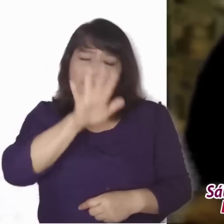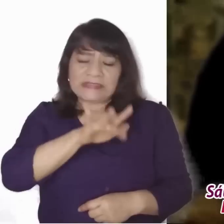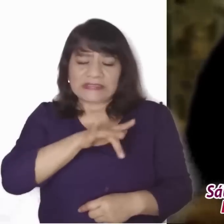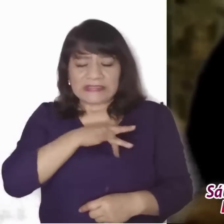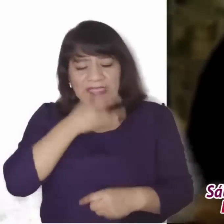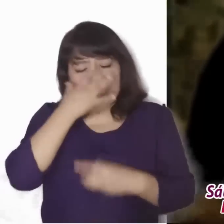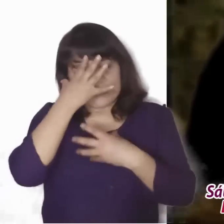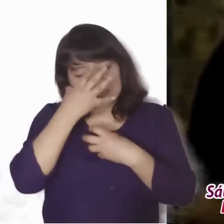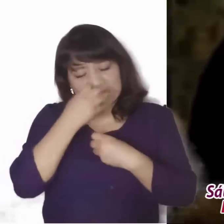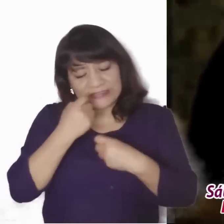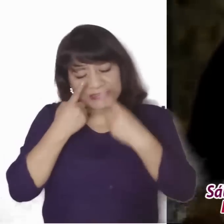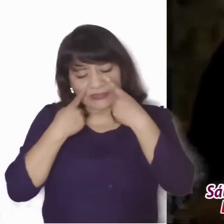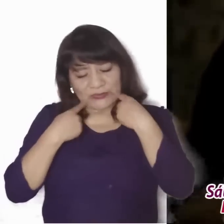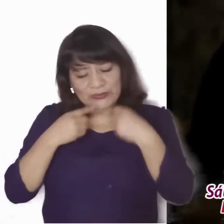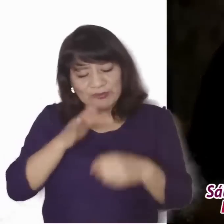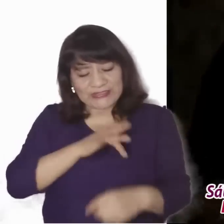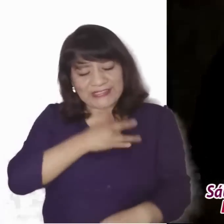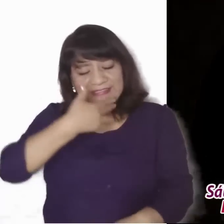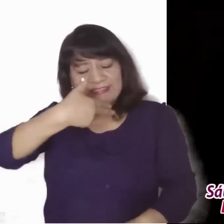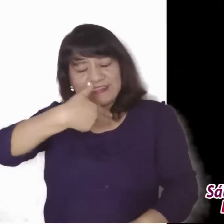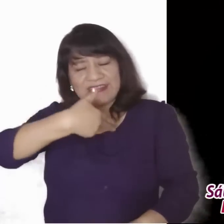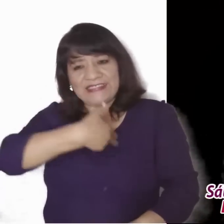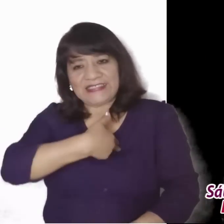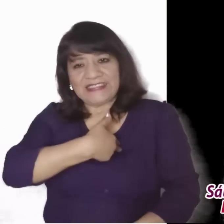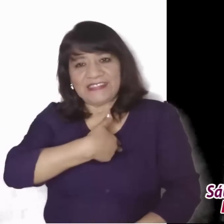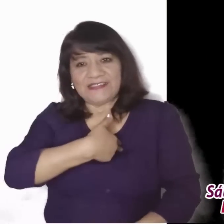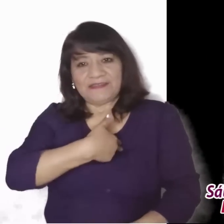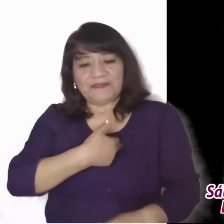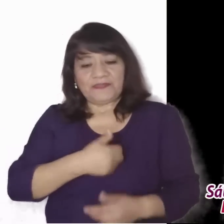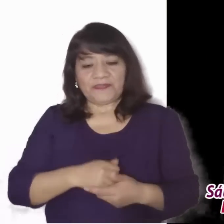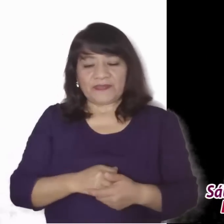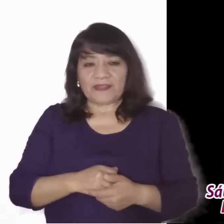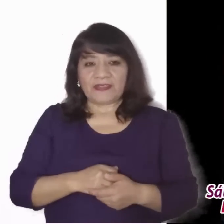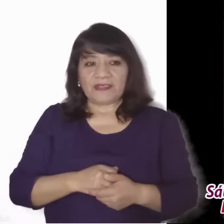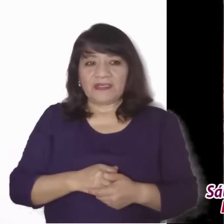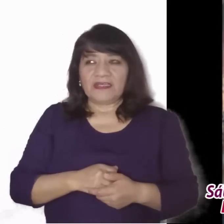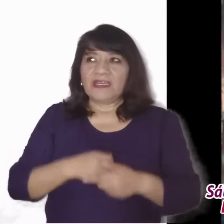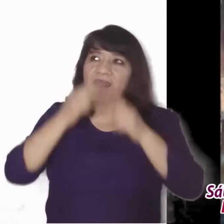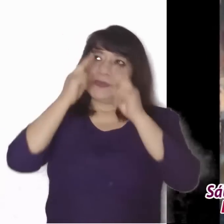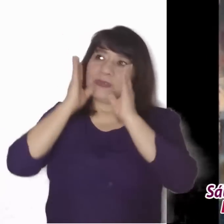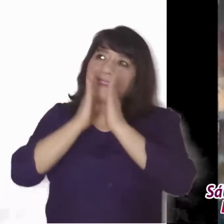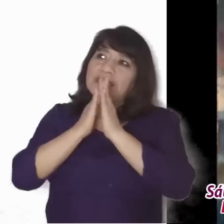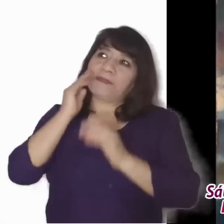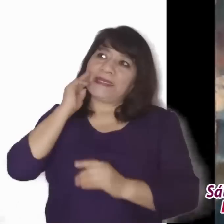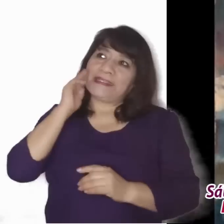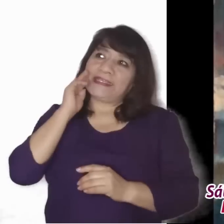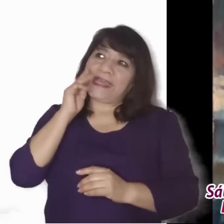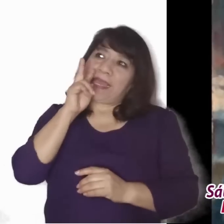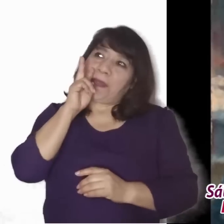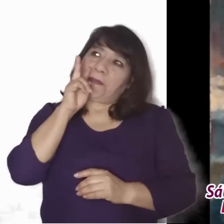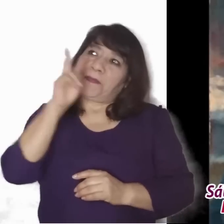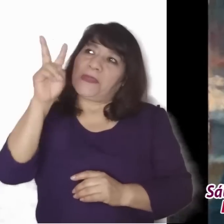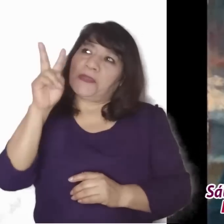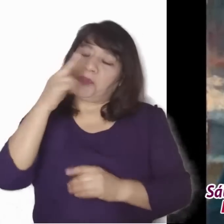y llorosa, traspasada y dolorosa, fiero cuchillo tenía. Oh, cuán triste y